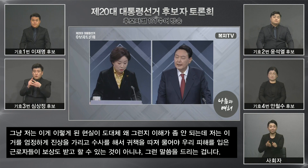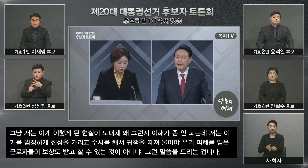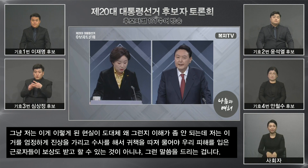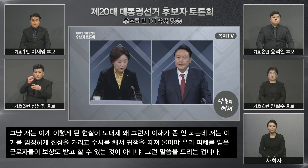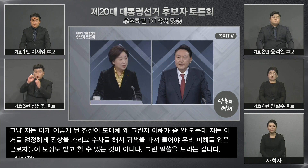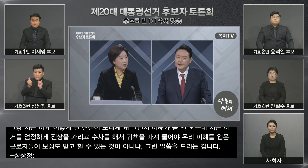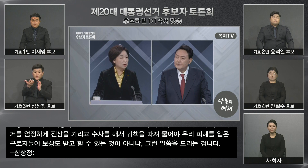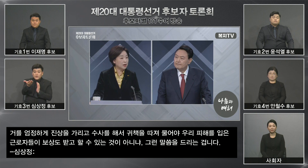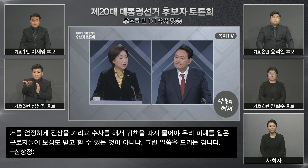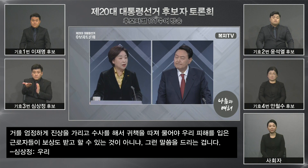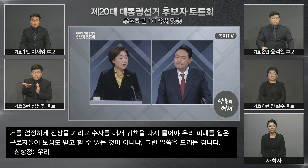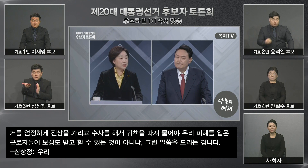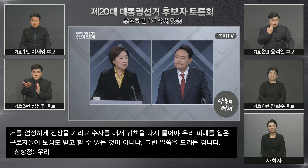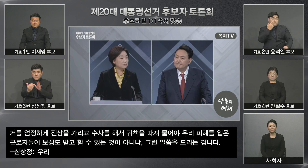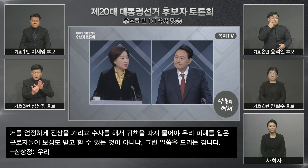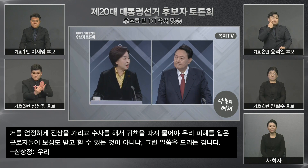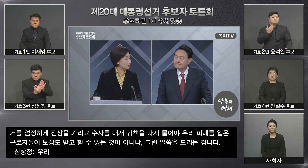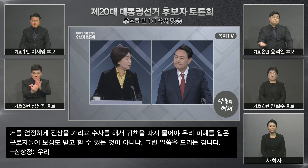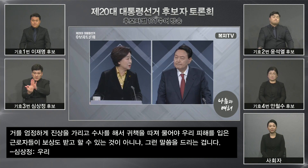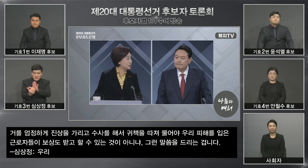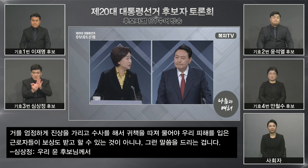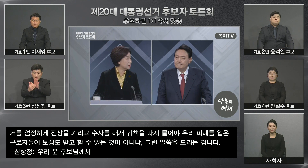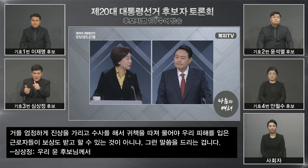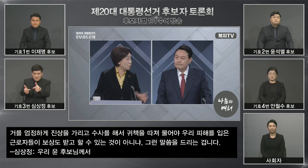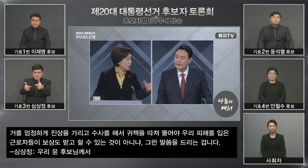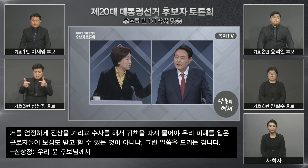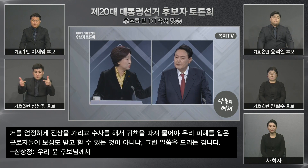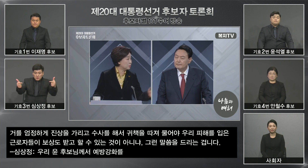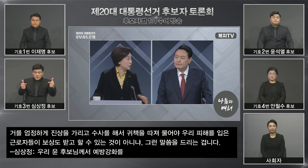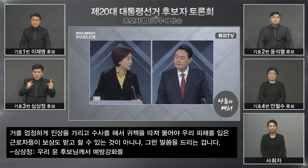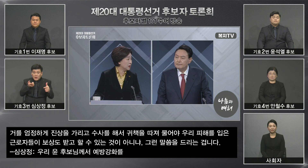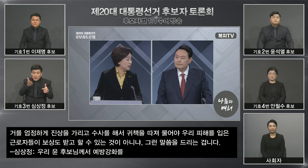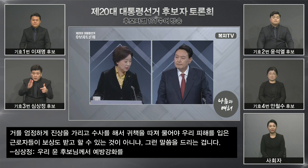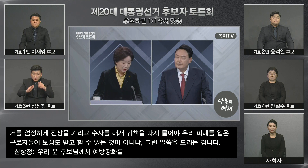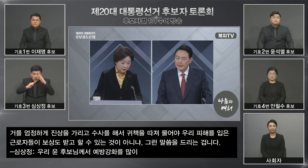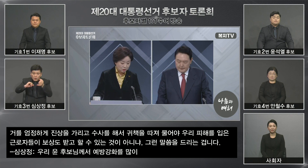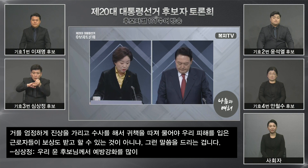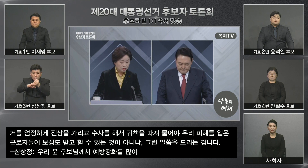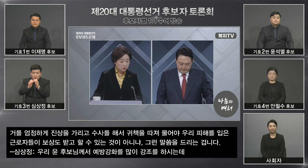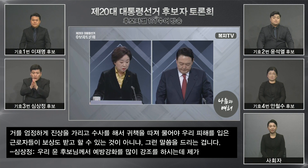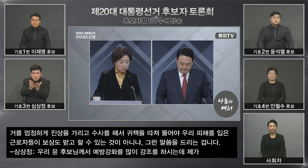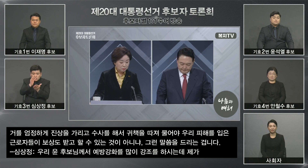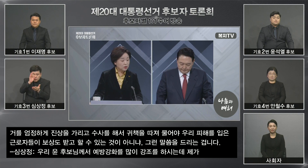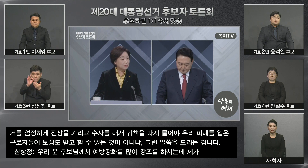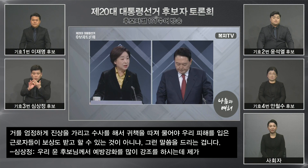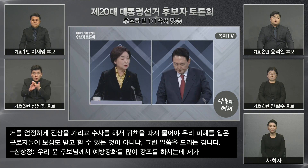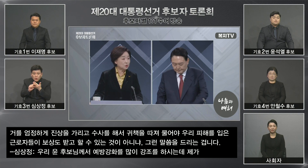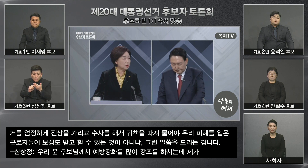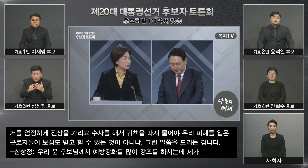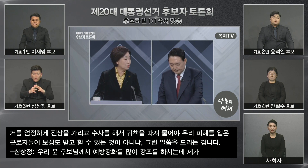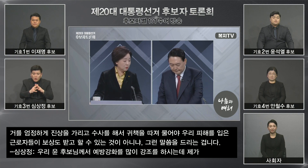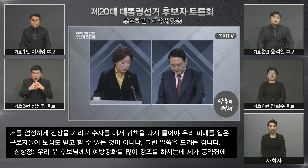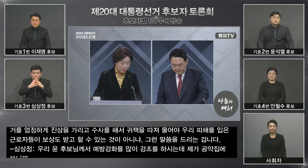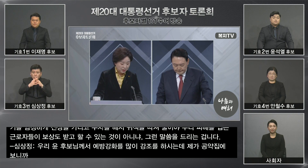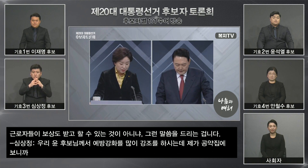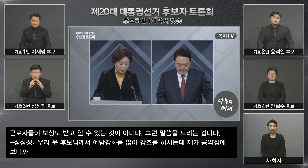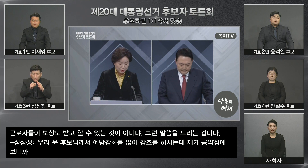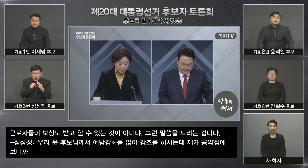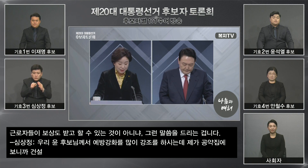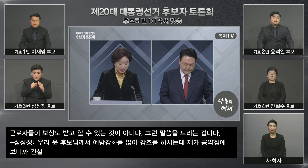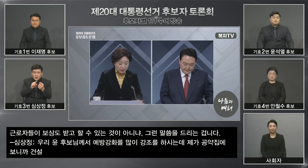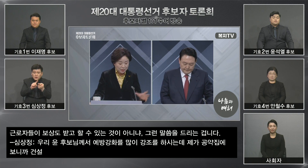네. 예방 강화를 많이 강조를 하시는데, 제가 공약집에 보니까 이제 건설 분야만 한쪽이 있고